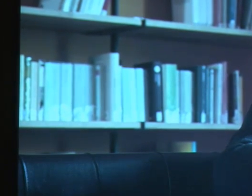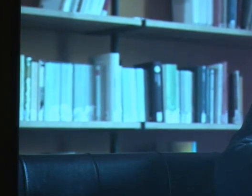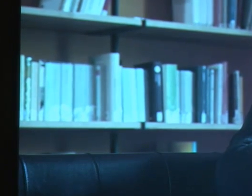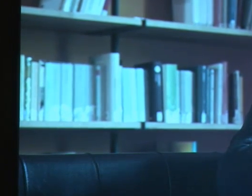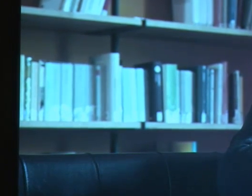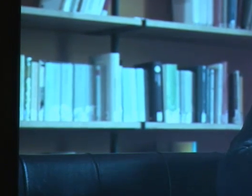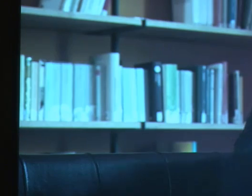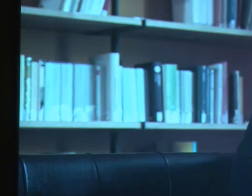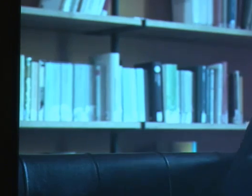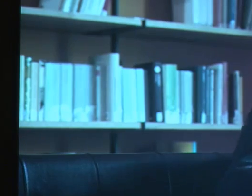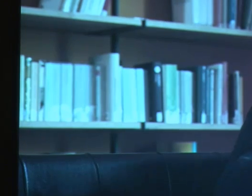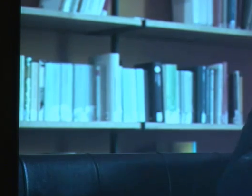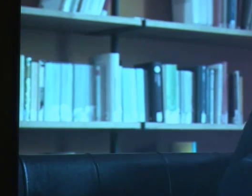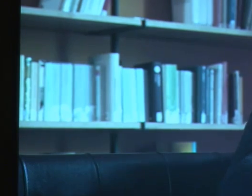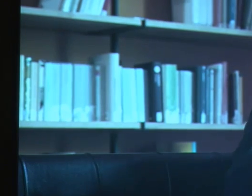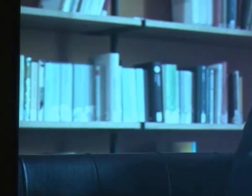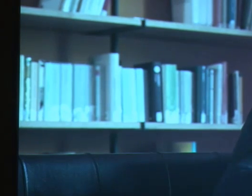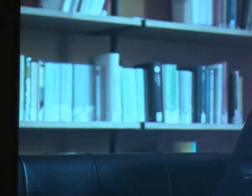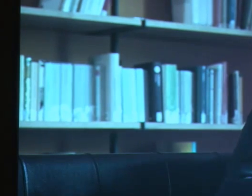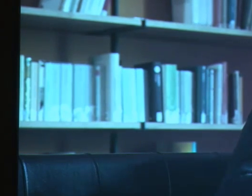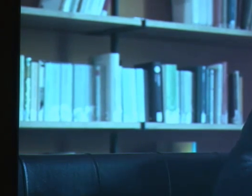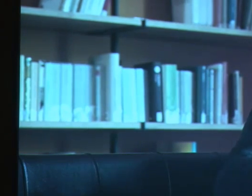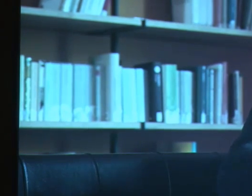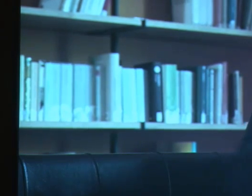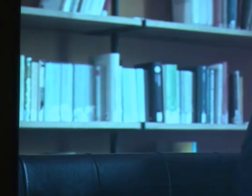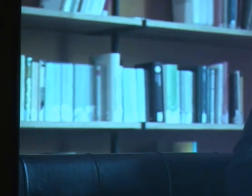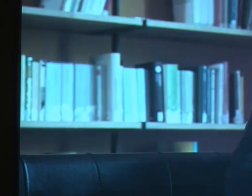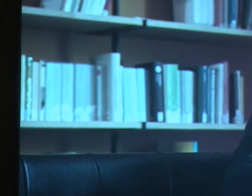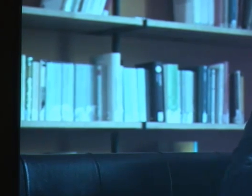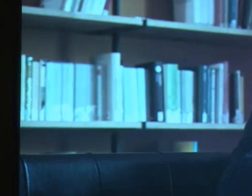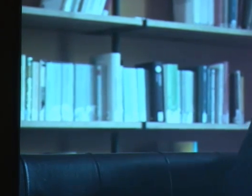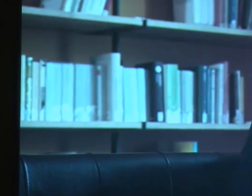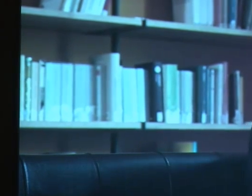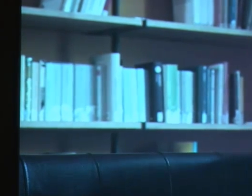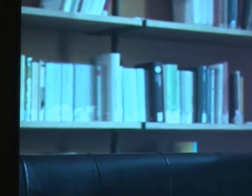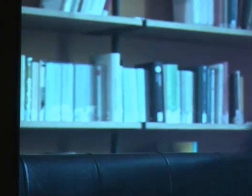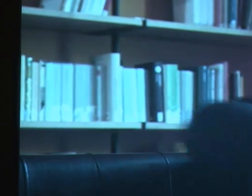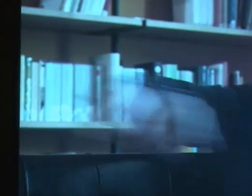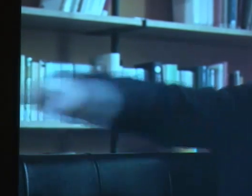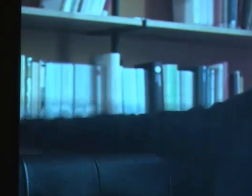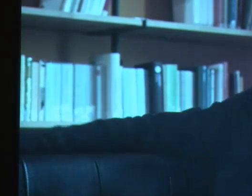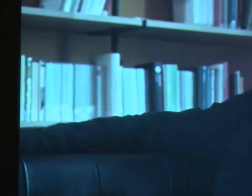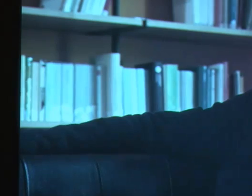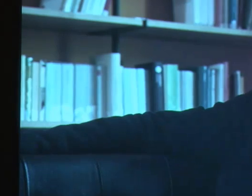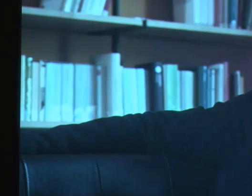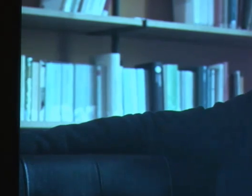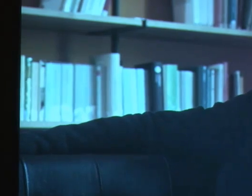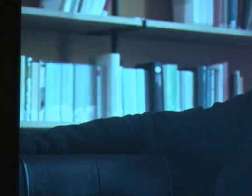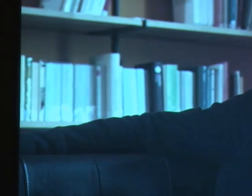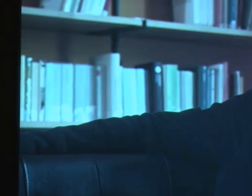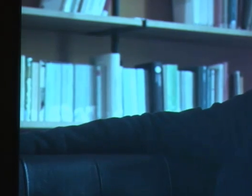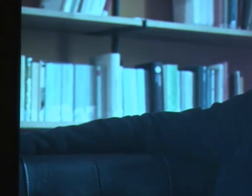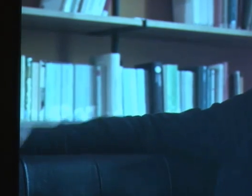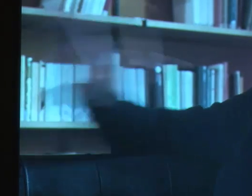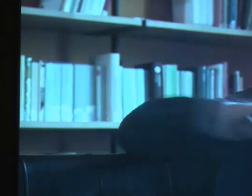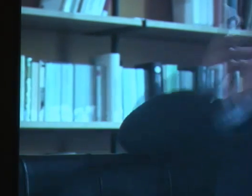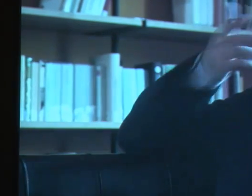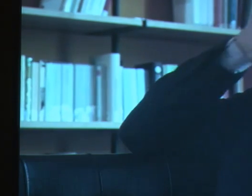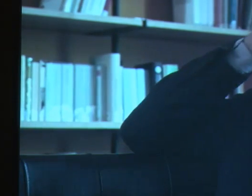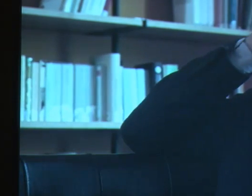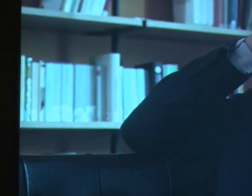equilibri facevo fatica all'epoca c'erano anche neanche a me a trovare uno a fianco all'altro incontri